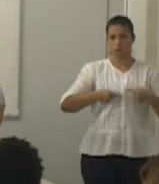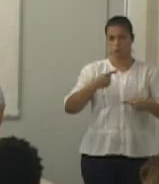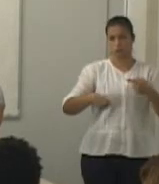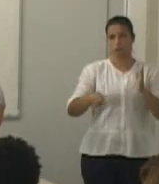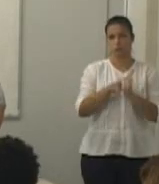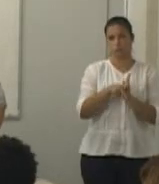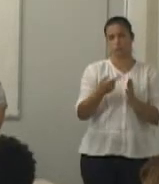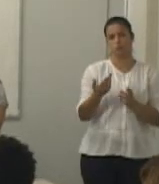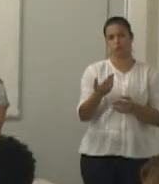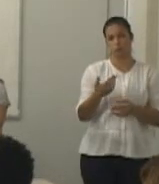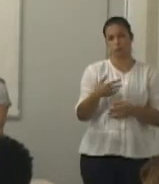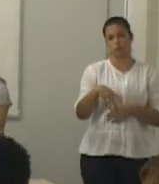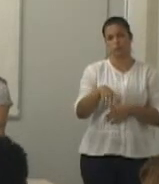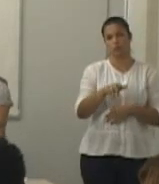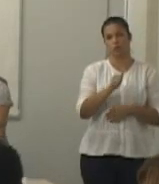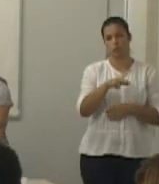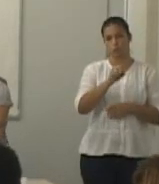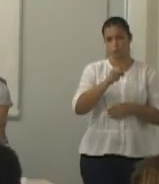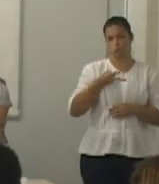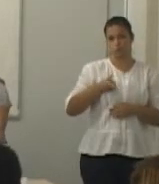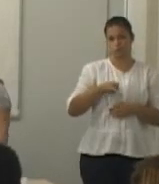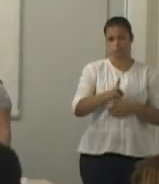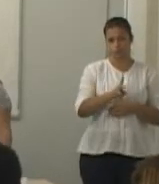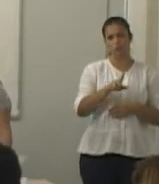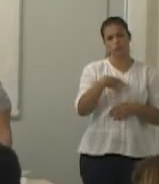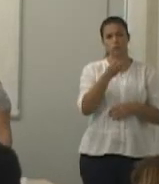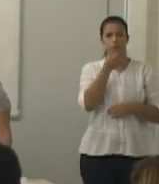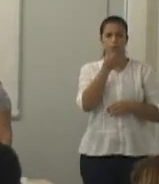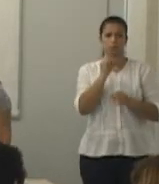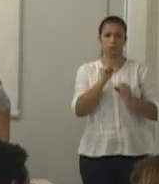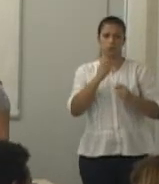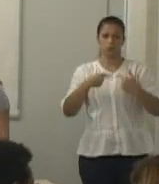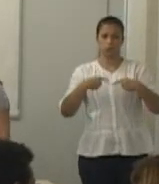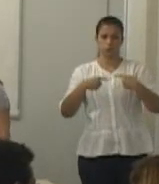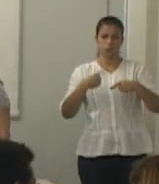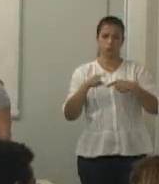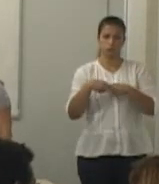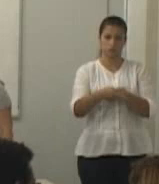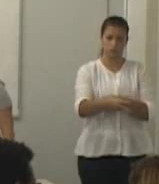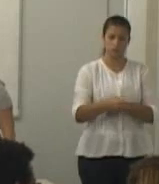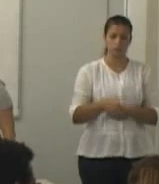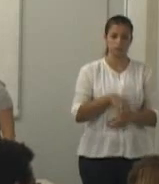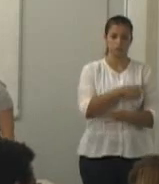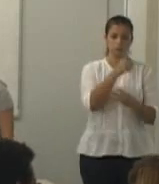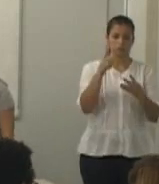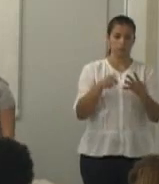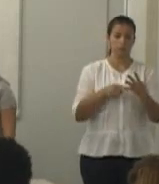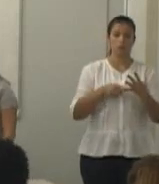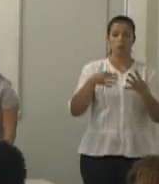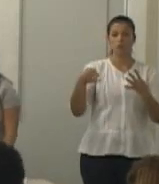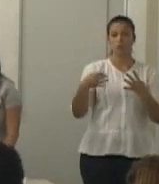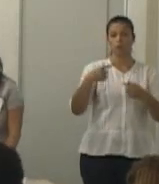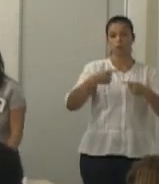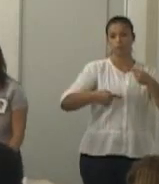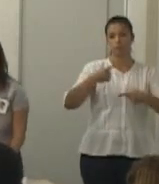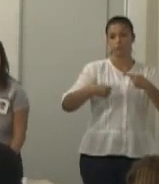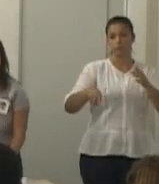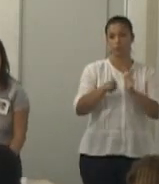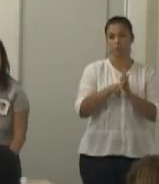estudantil a gente pode discutir mais sobre isso durante o debate uma nova política de Recursos Humanos